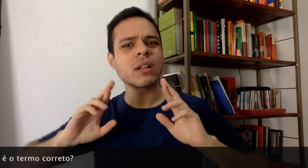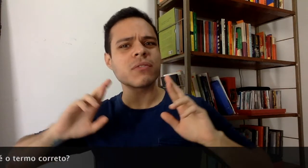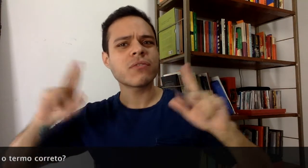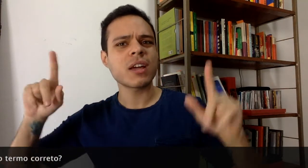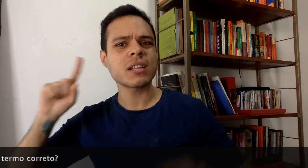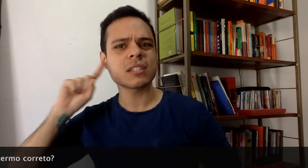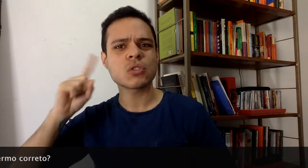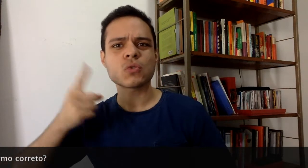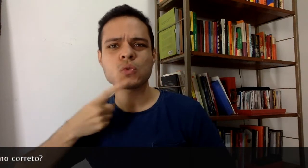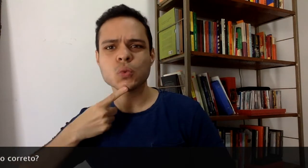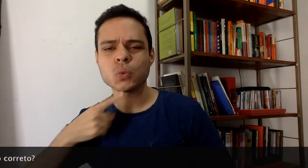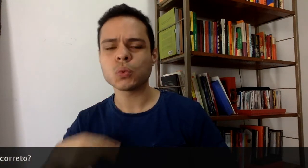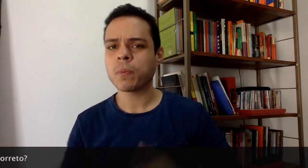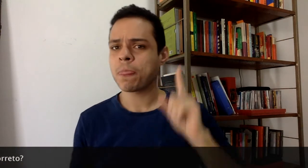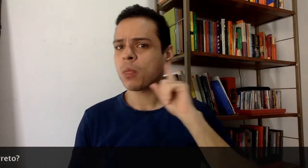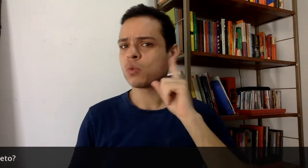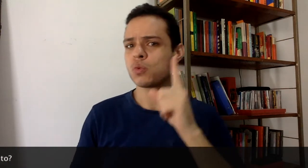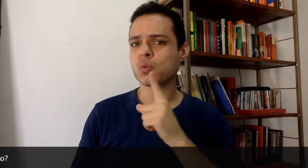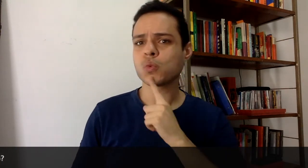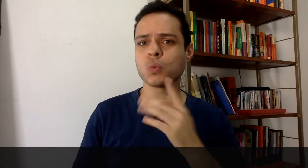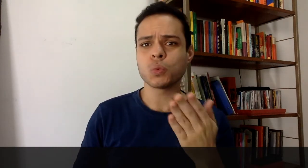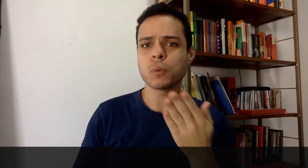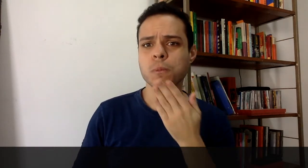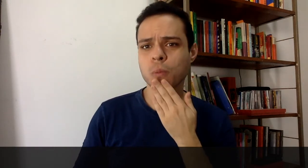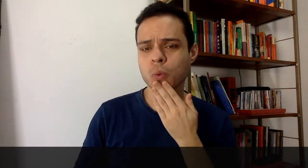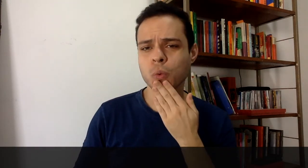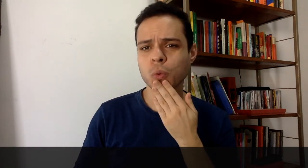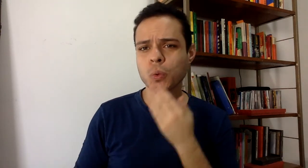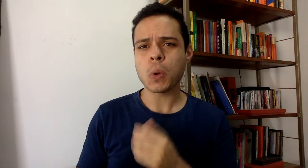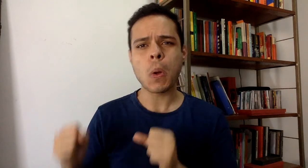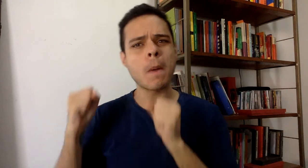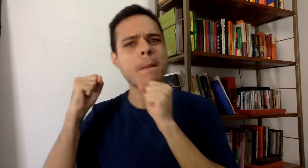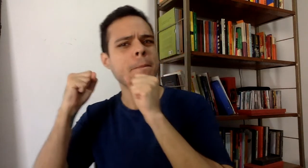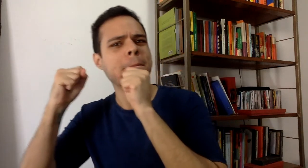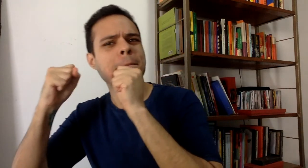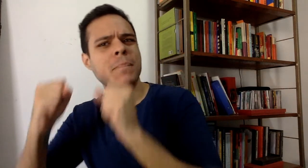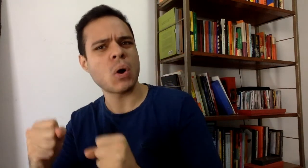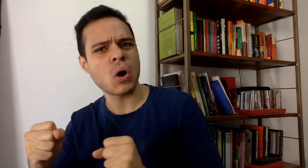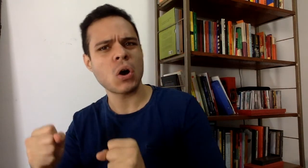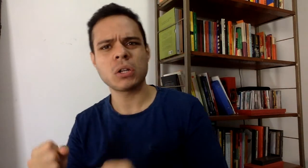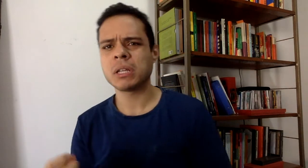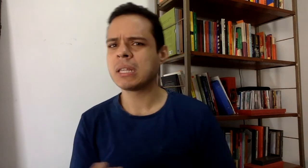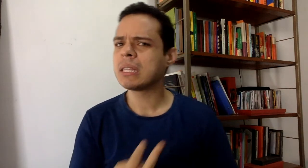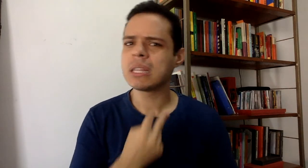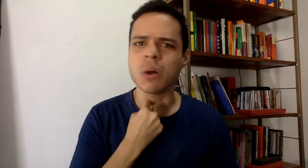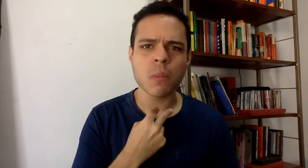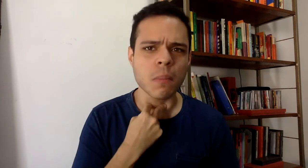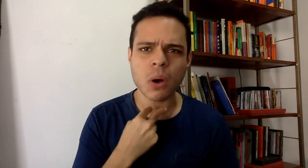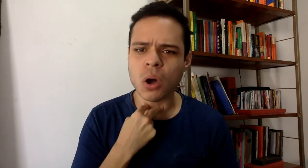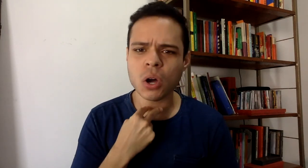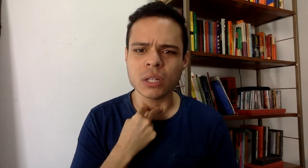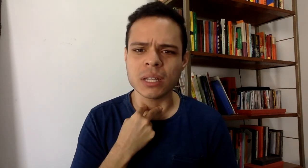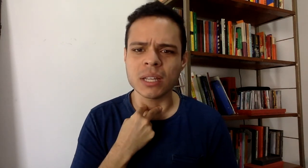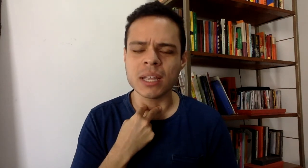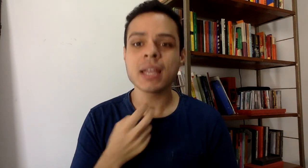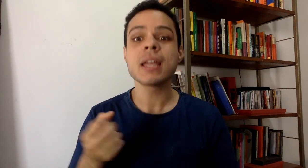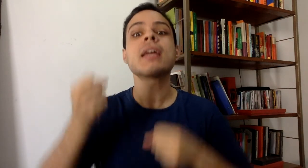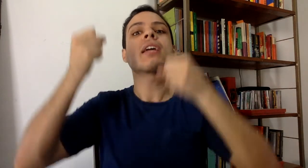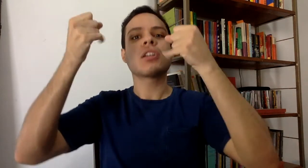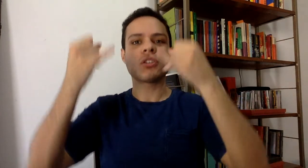surdo-mudo, sobre qual termo é utilizado e qual termo não pode ser utilizado. E aí vocês vão responder